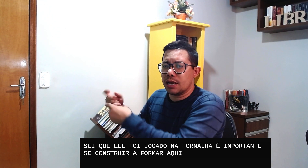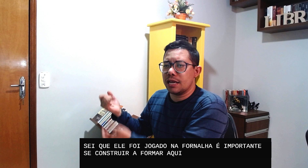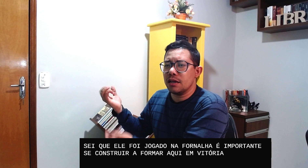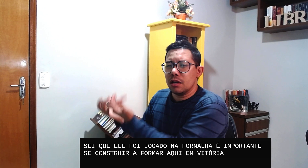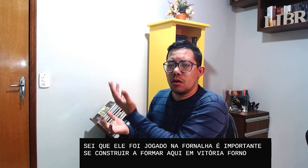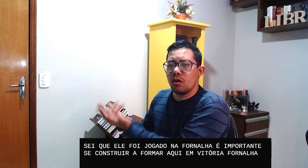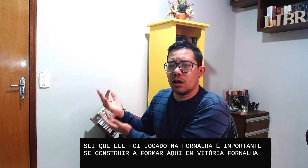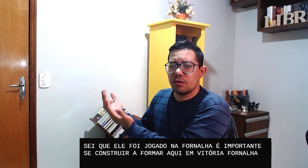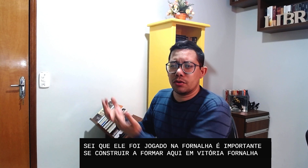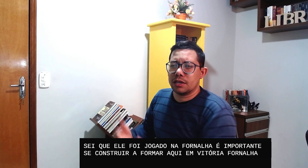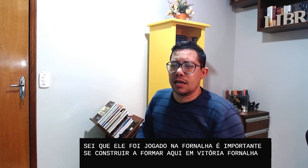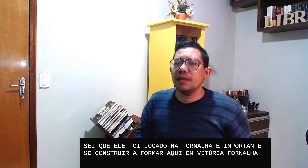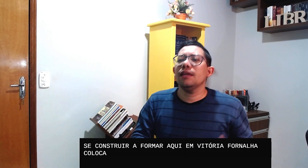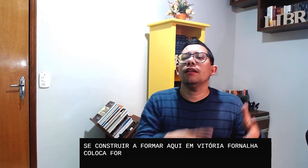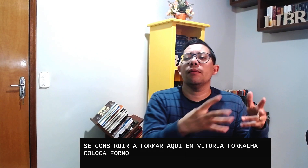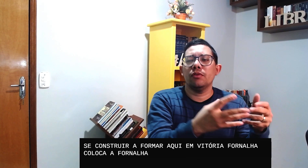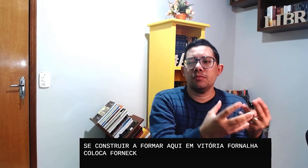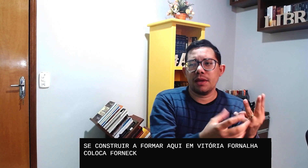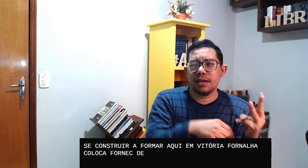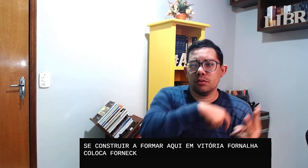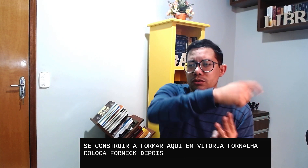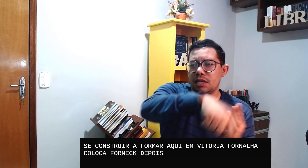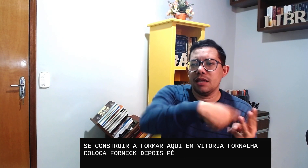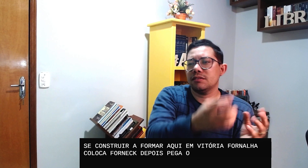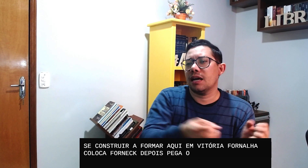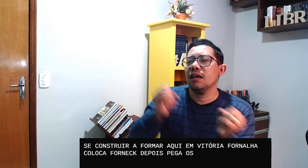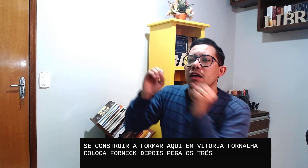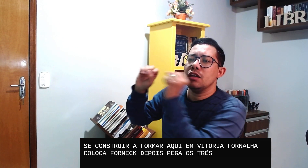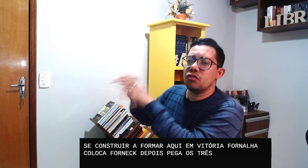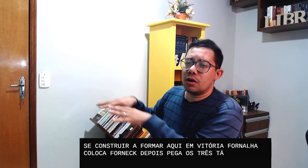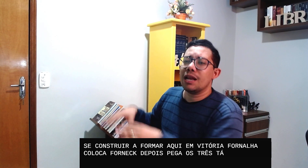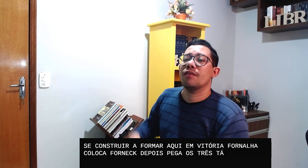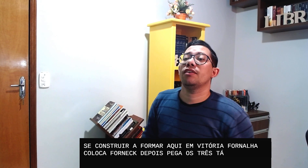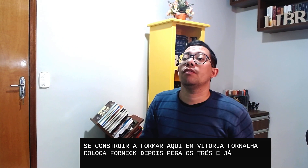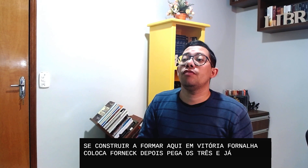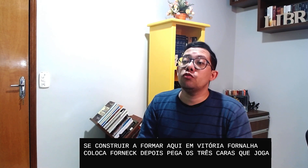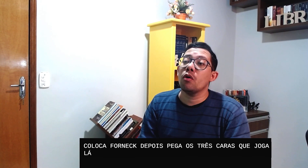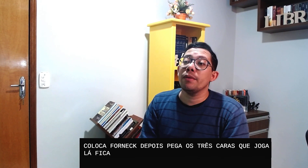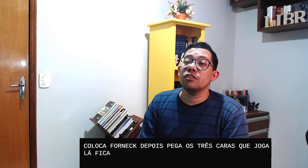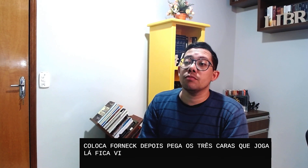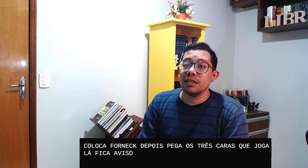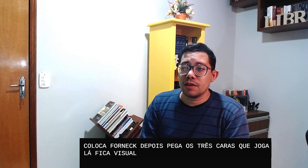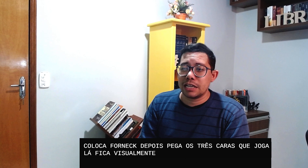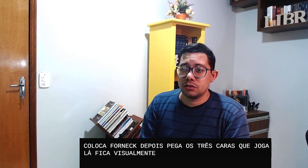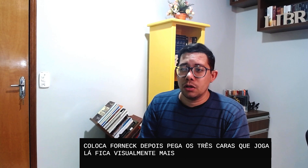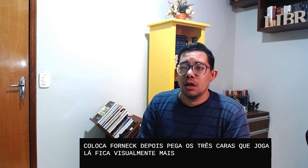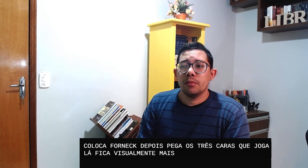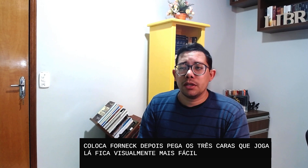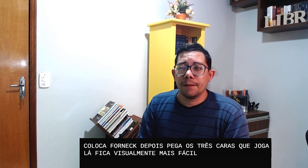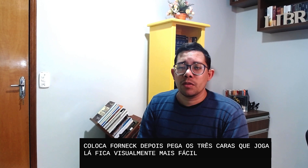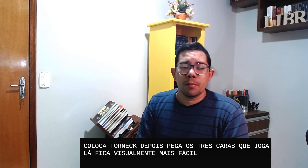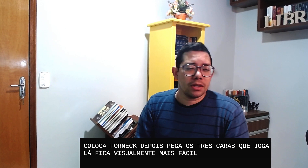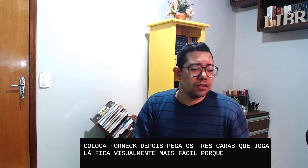fornalha, coloca a fornalha aqui, depois pega os três, tá? E joga lá. Fica visualmente mais fácil. Por quê? Porque se